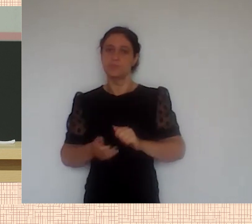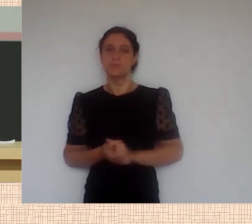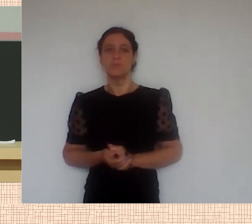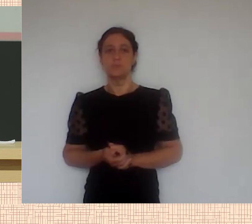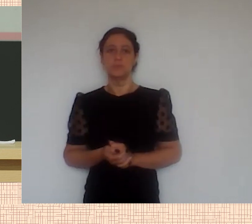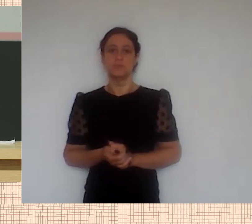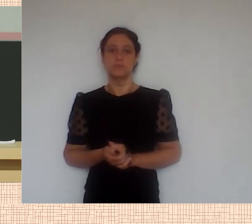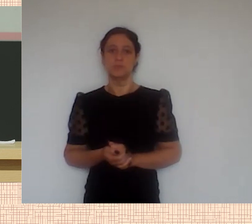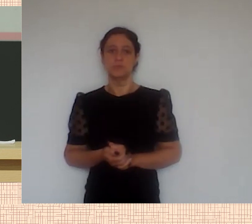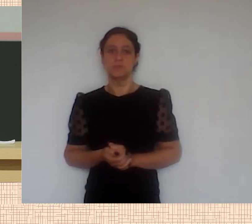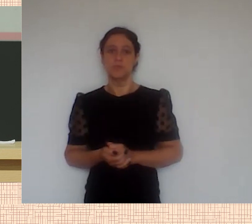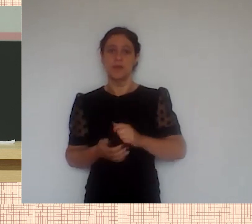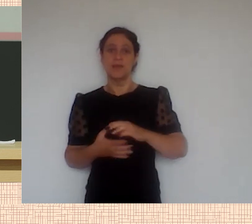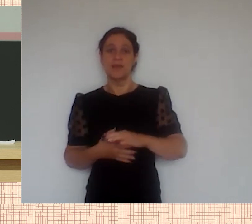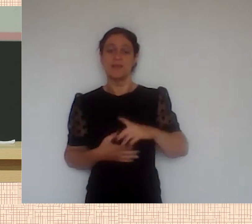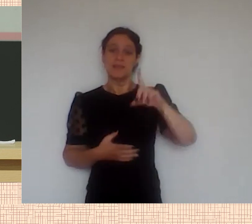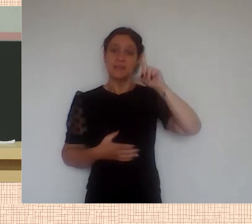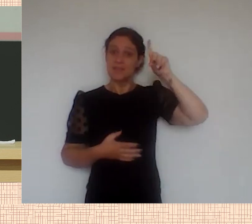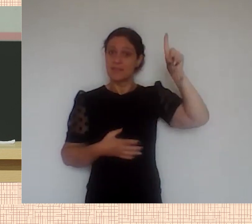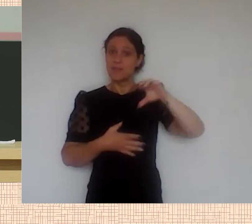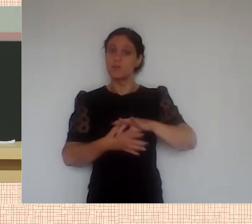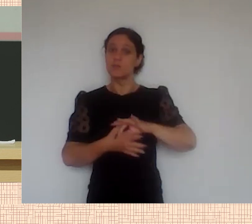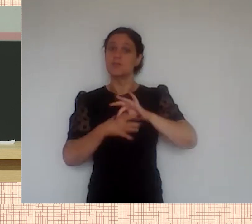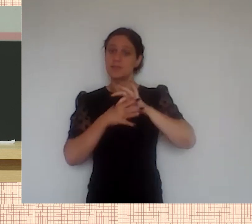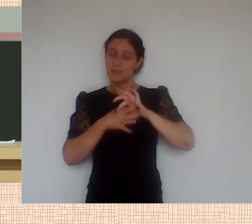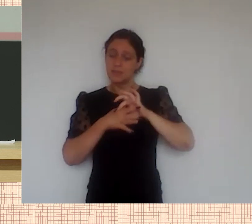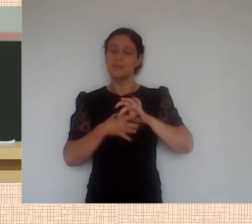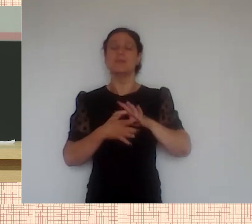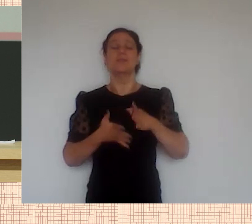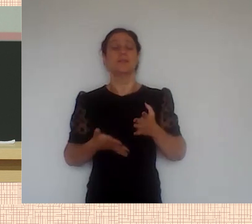Você não acredita? Números capítulo 9.